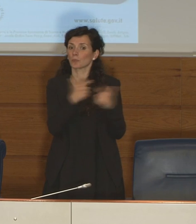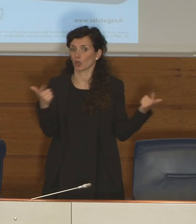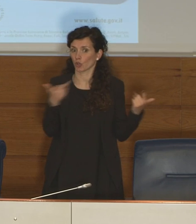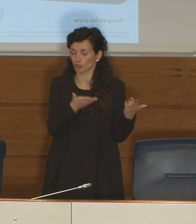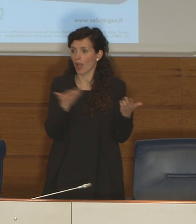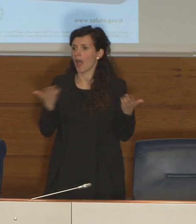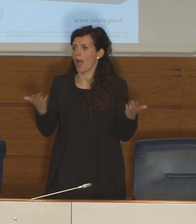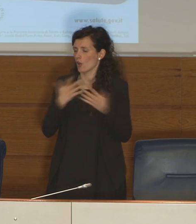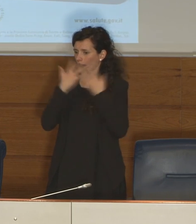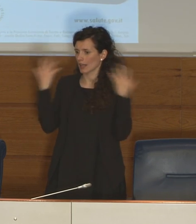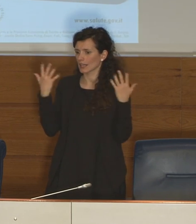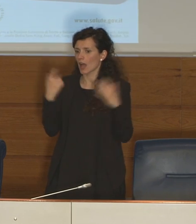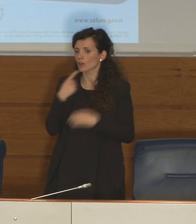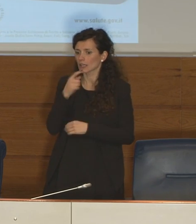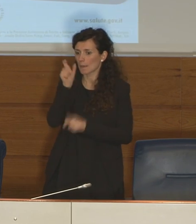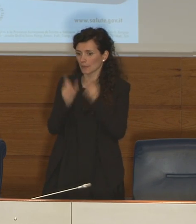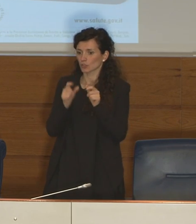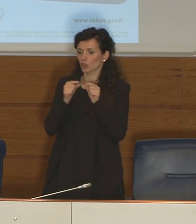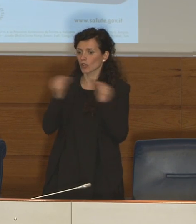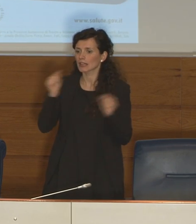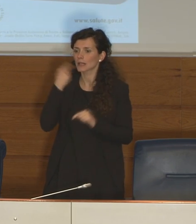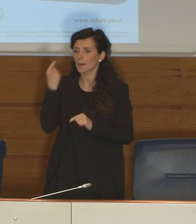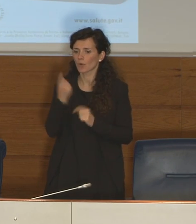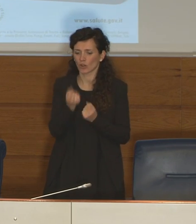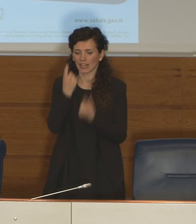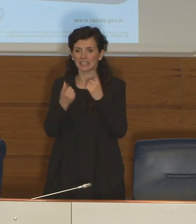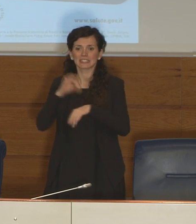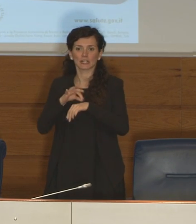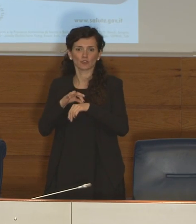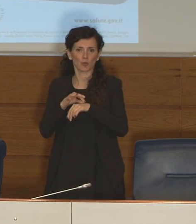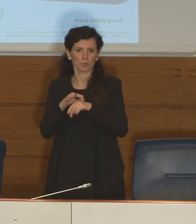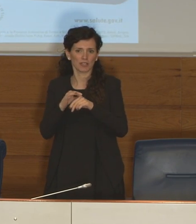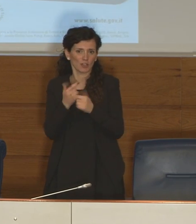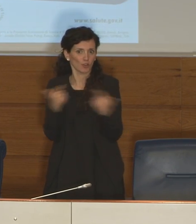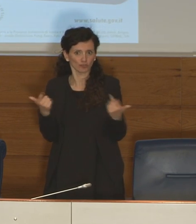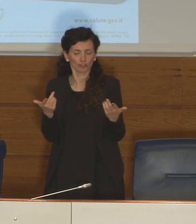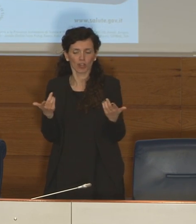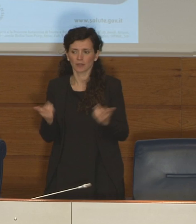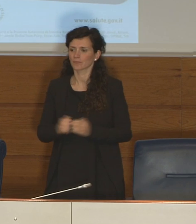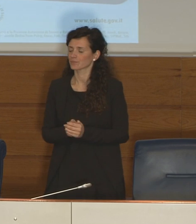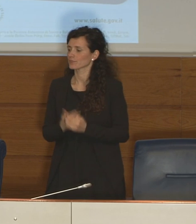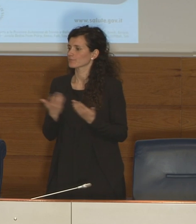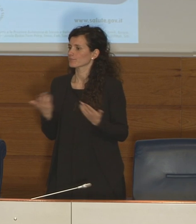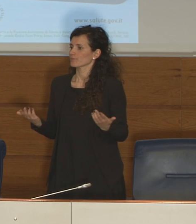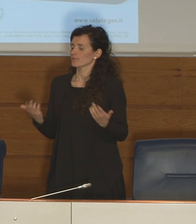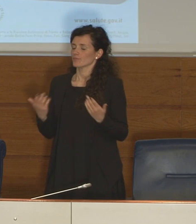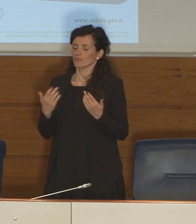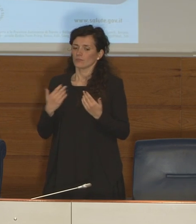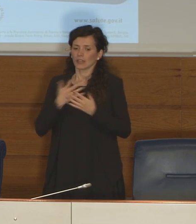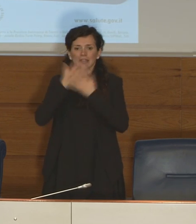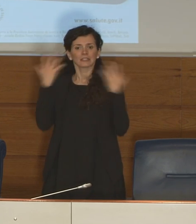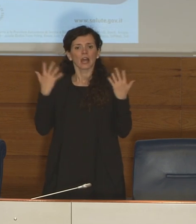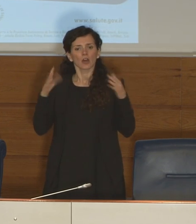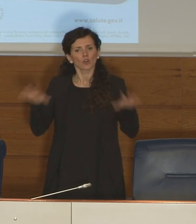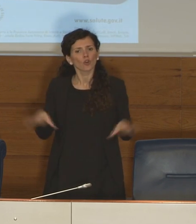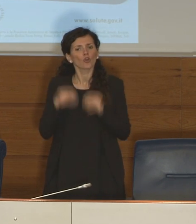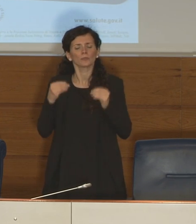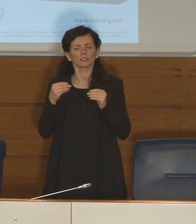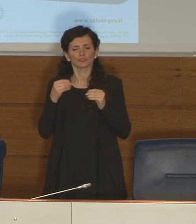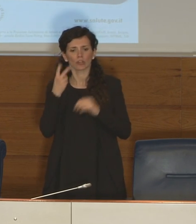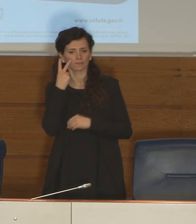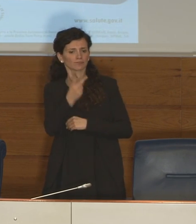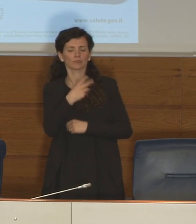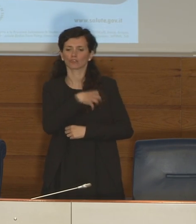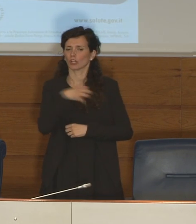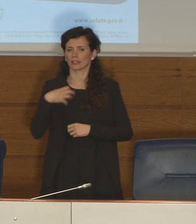ai asintomatici beh allora io credo che noi dobbiamo partire dalle evidenze scientifiche che noi abbiamo una